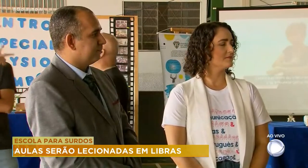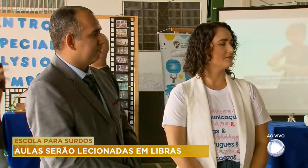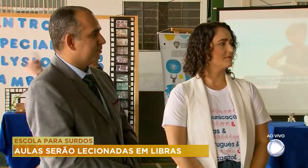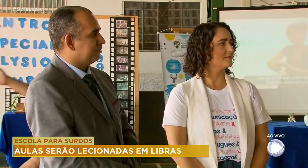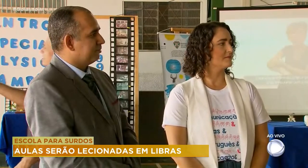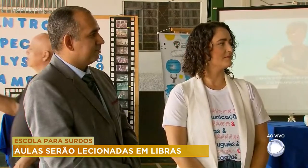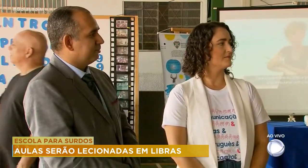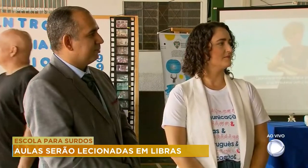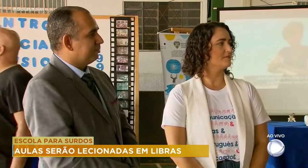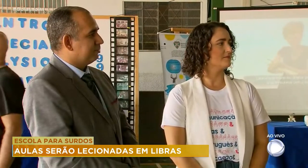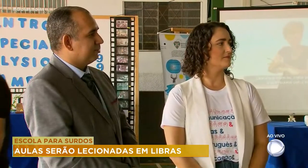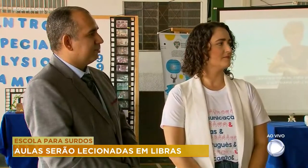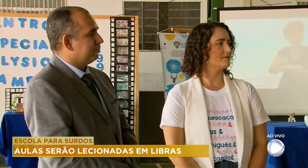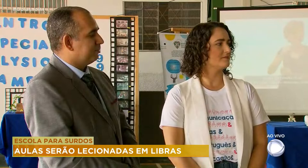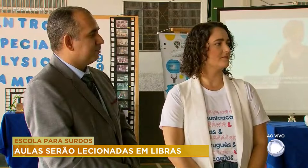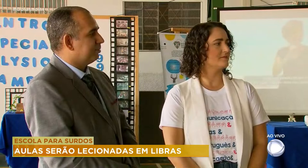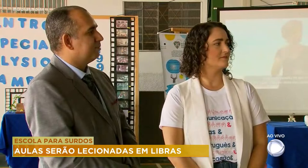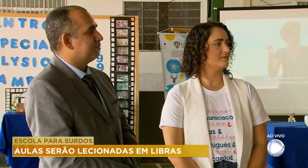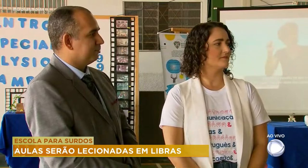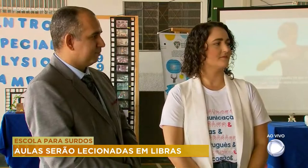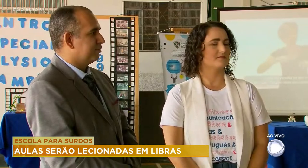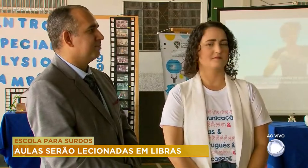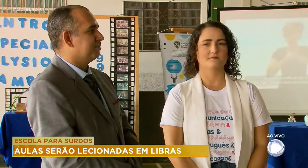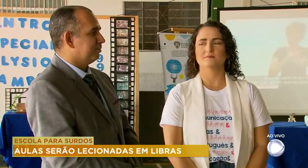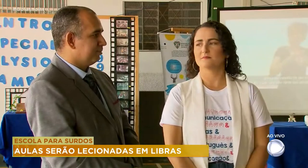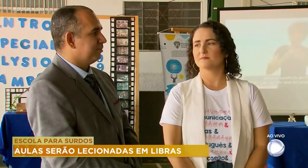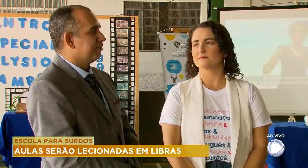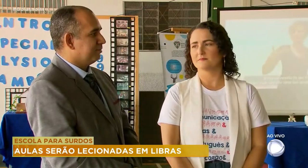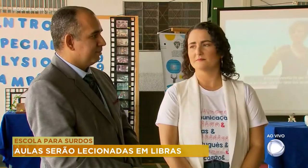vem aqui, tem que trazer documento lá do médico, como que funciona?